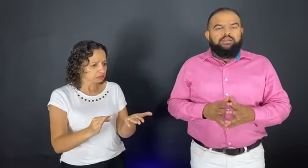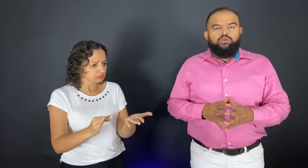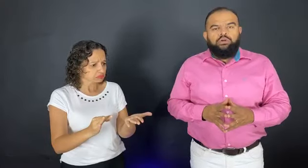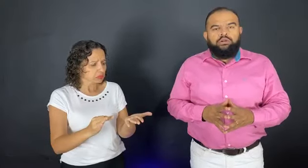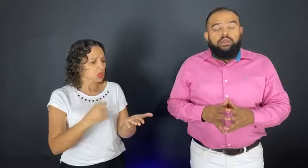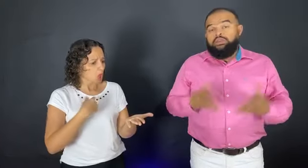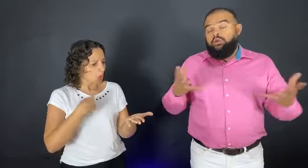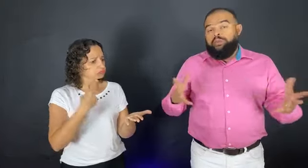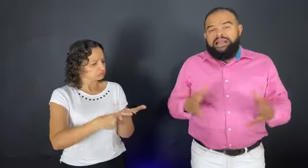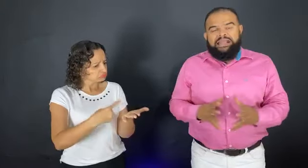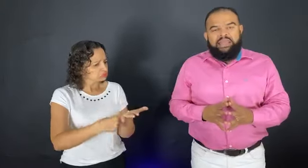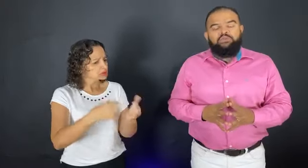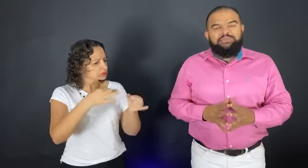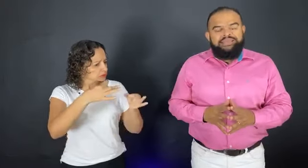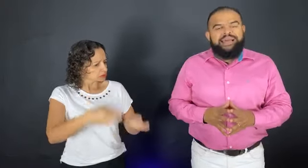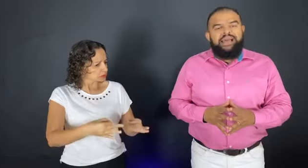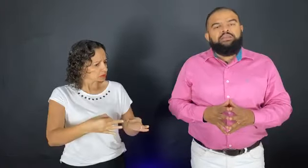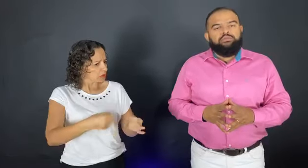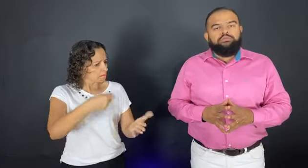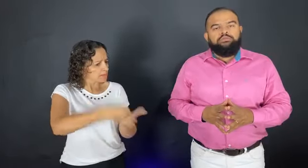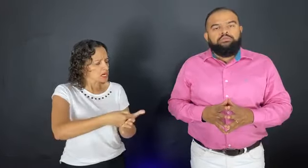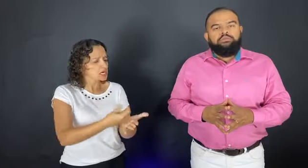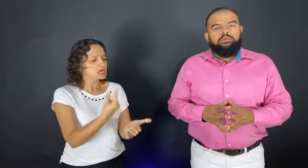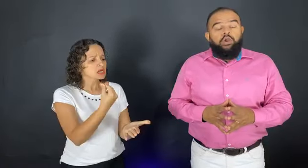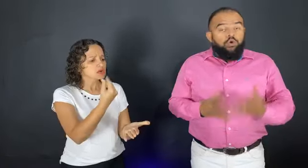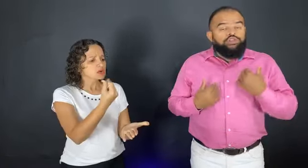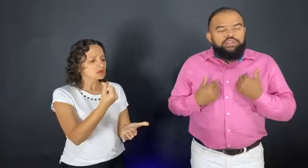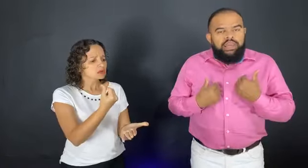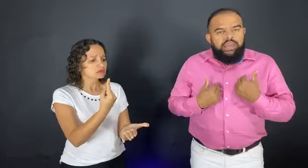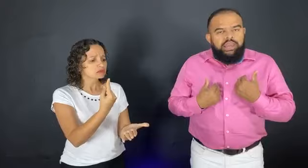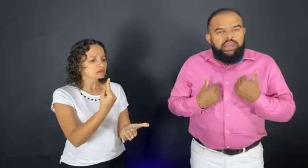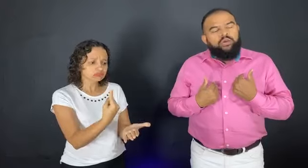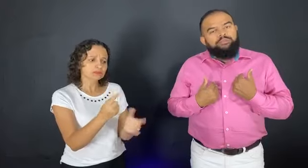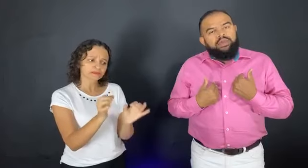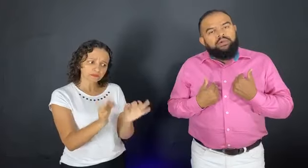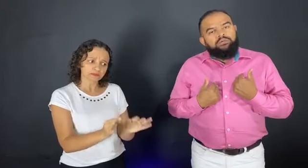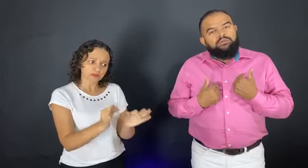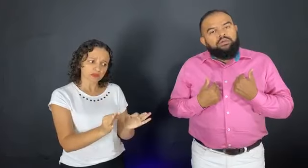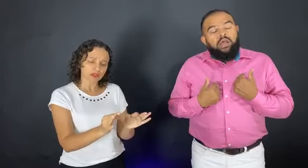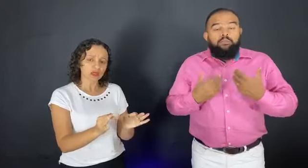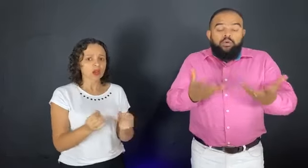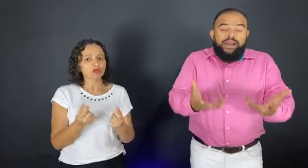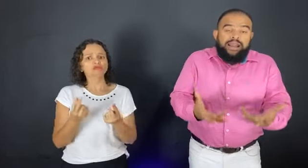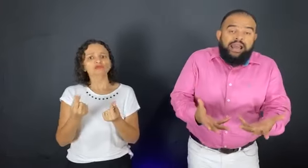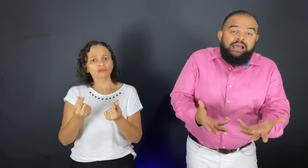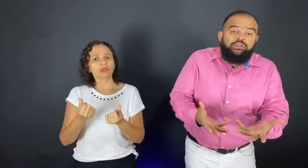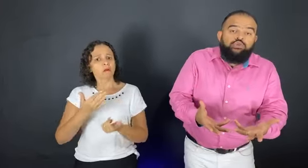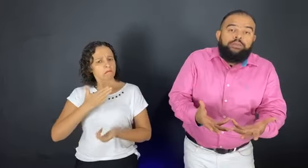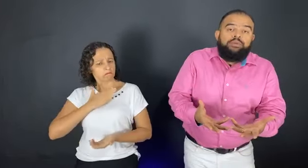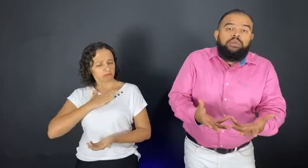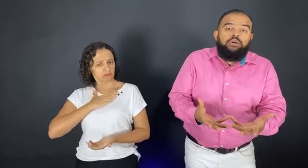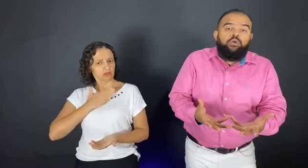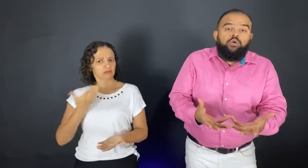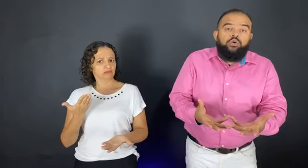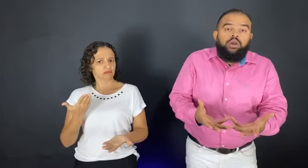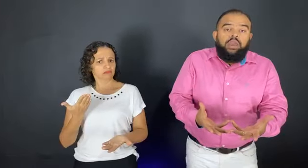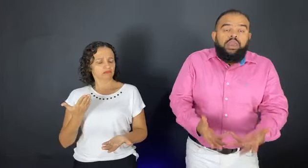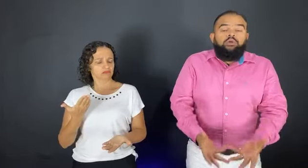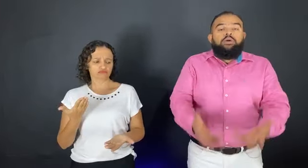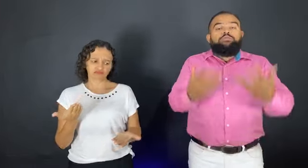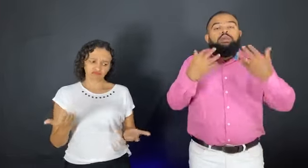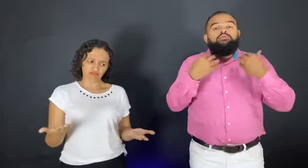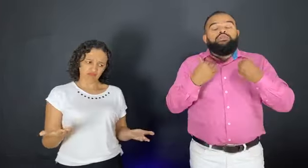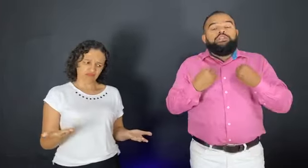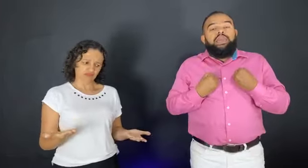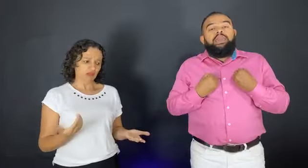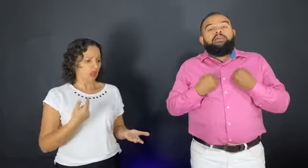cada trabalhador que eu pagaria um denário. O dinheiro não é meu? Por acaso, amigo,